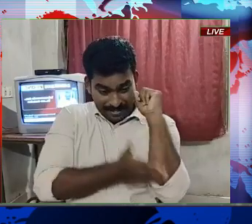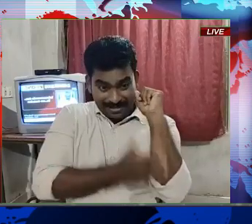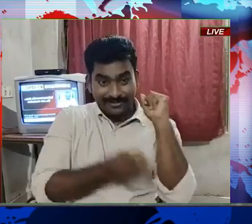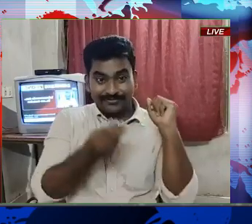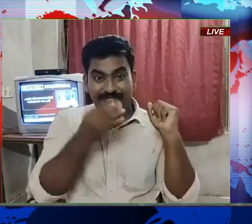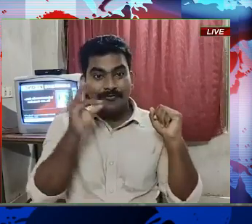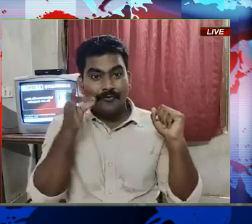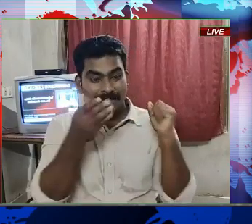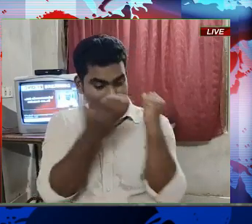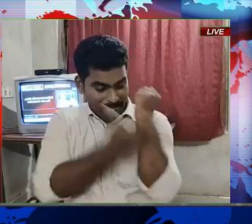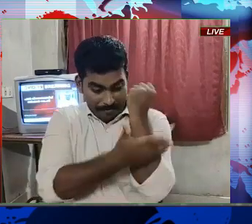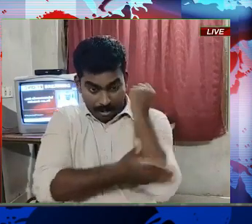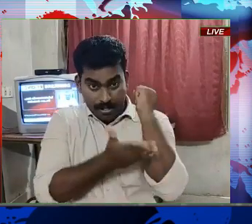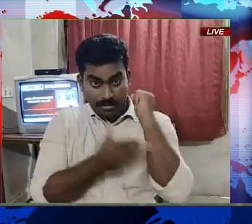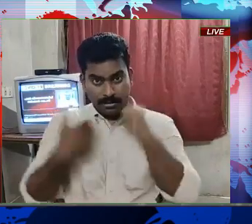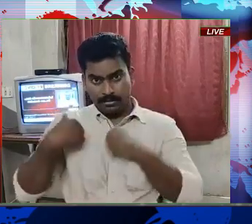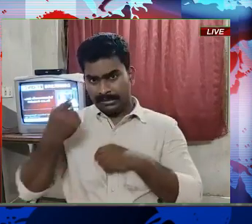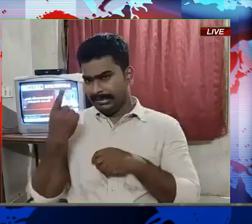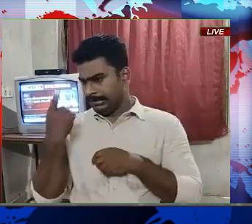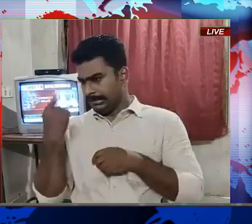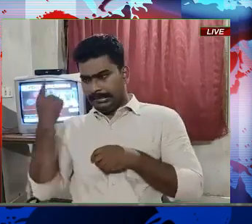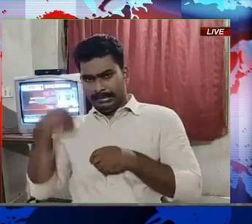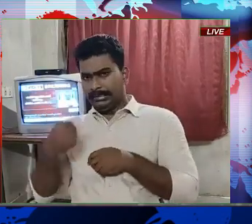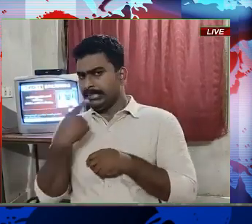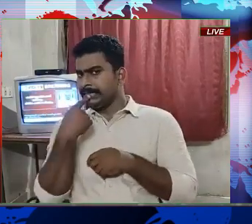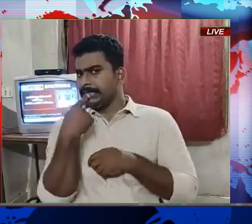നേരത്തെ തന്നെ നാം നിർദ്ദേശിച്ചതാണ്.